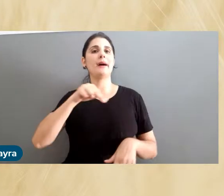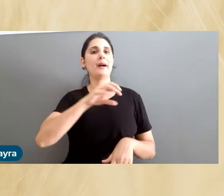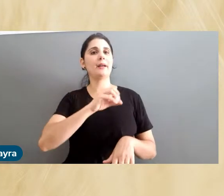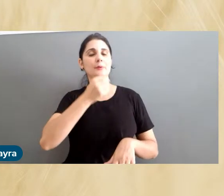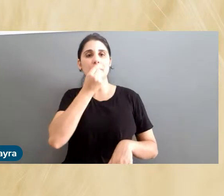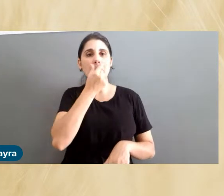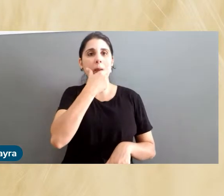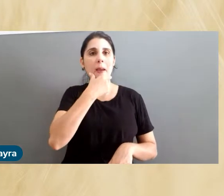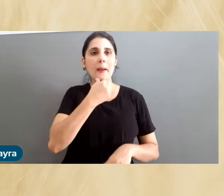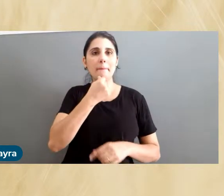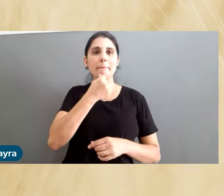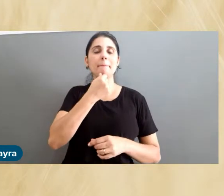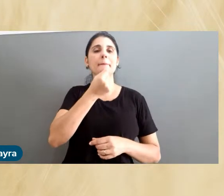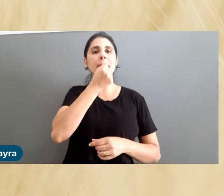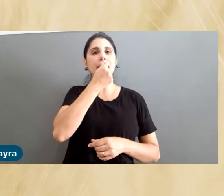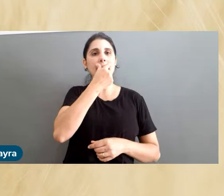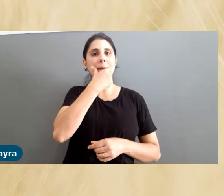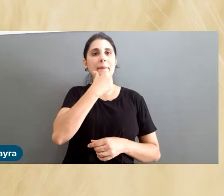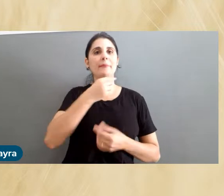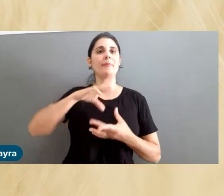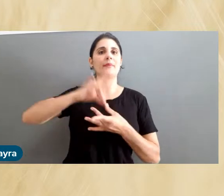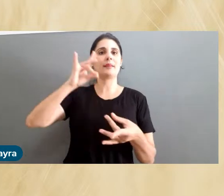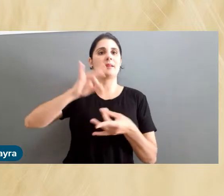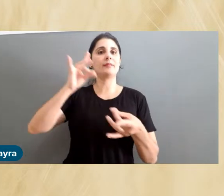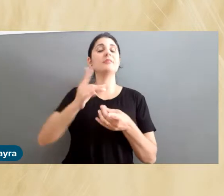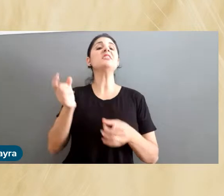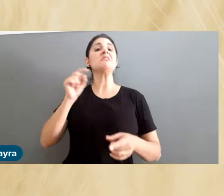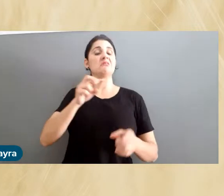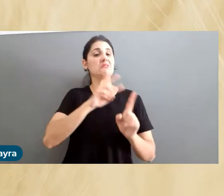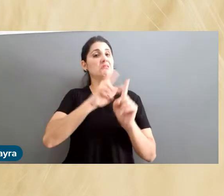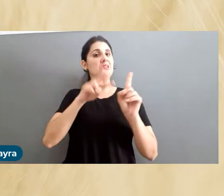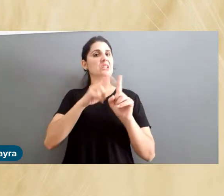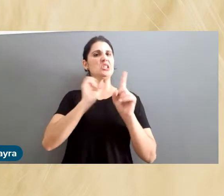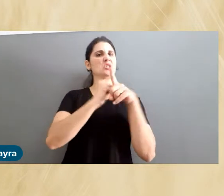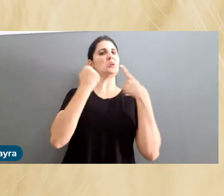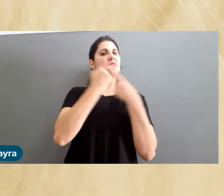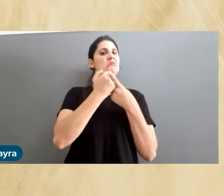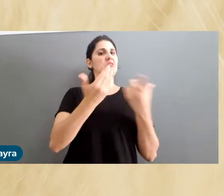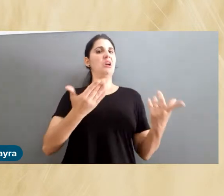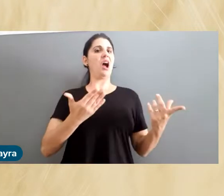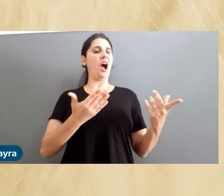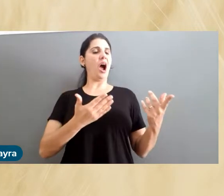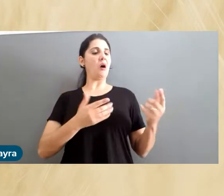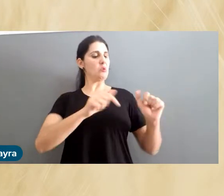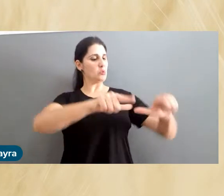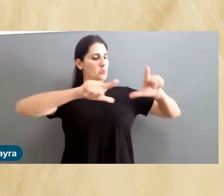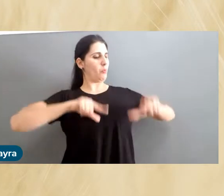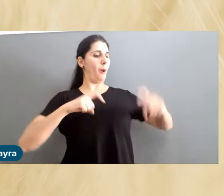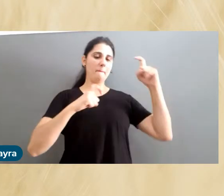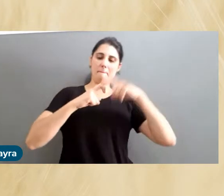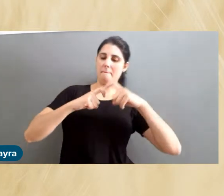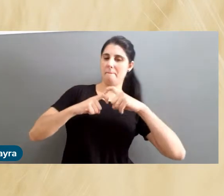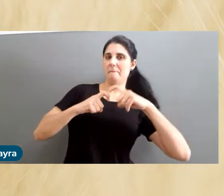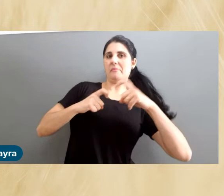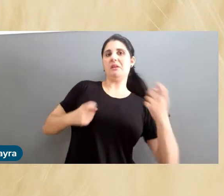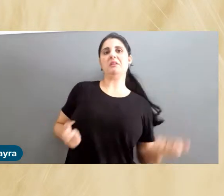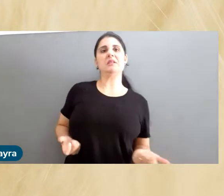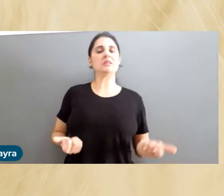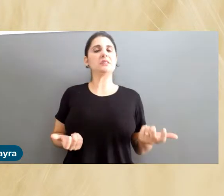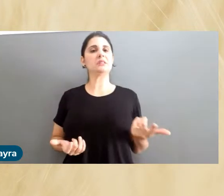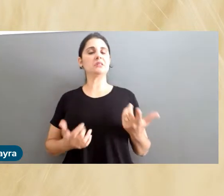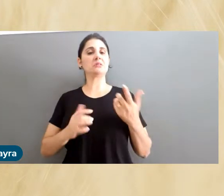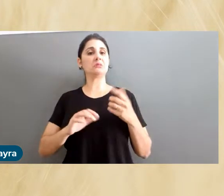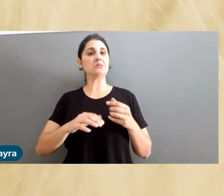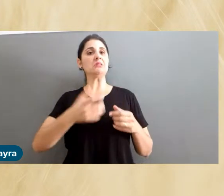como médico, alguém que tinha visibilidade social, que tinha um diploma, que tinha uma condição social